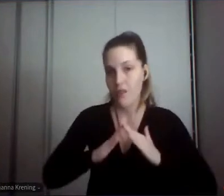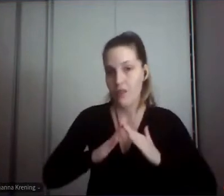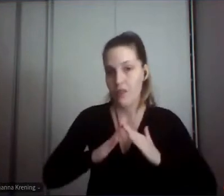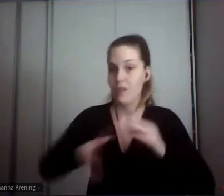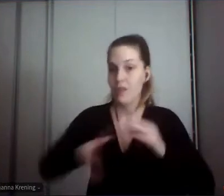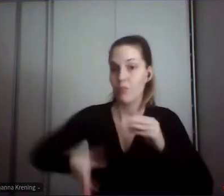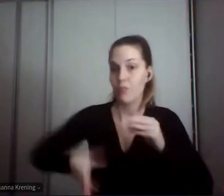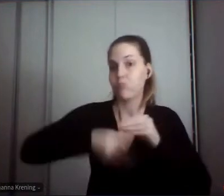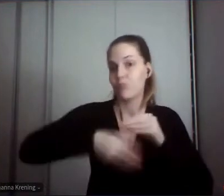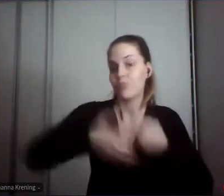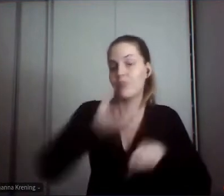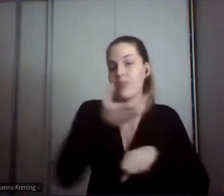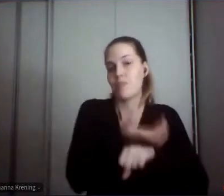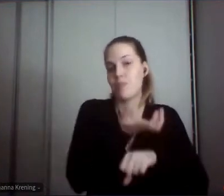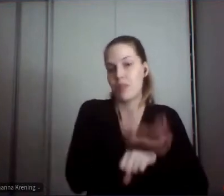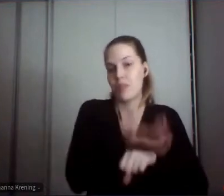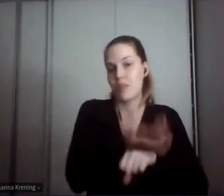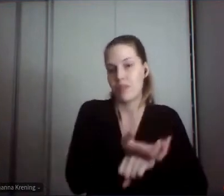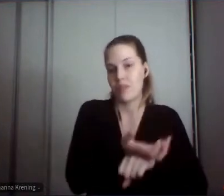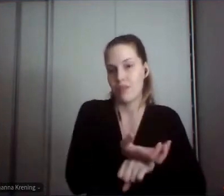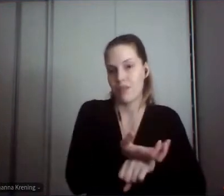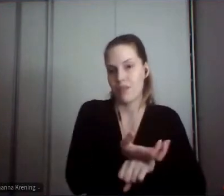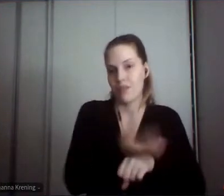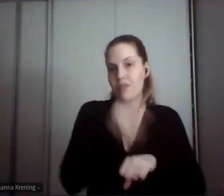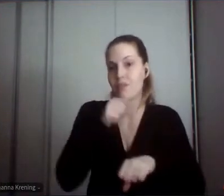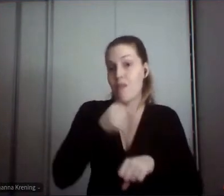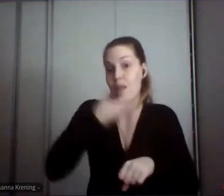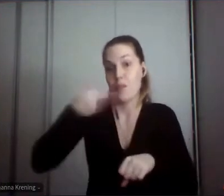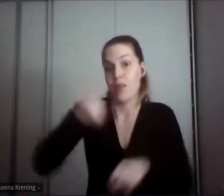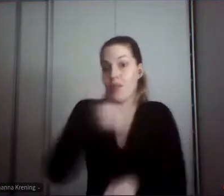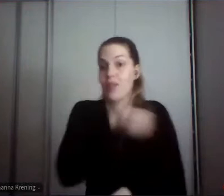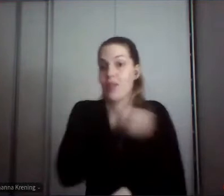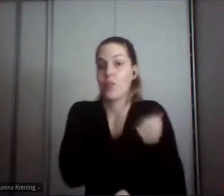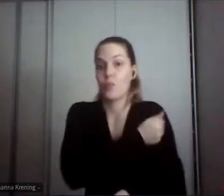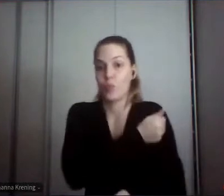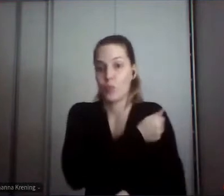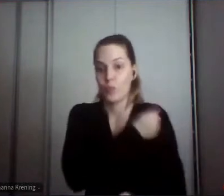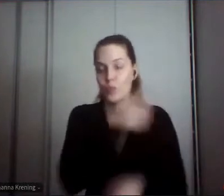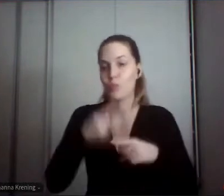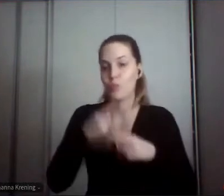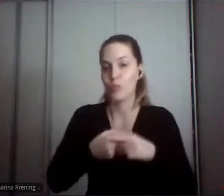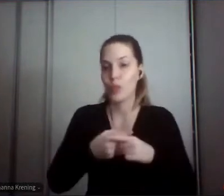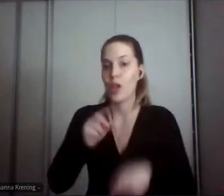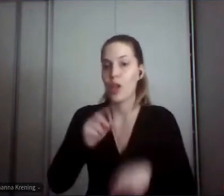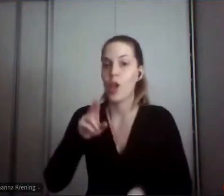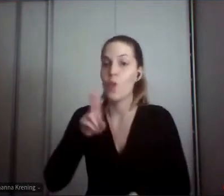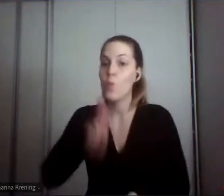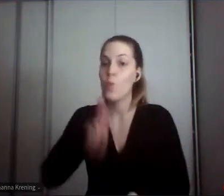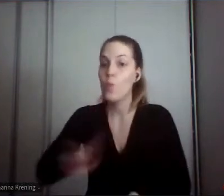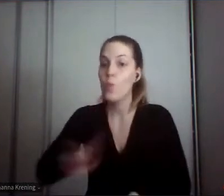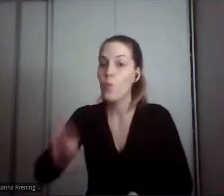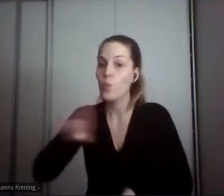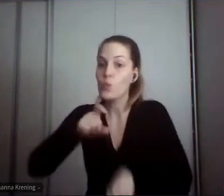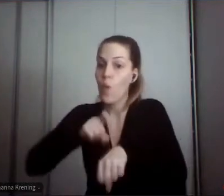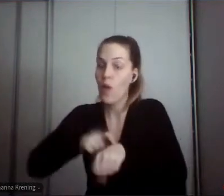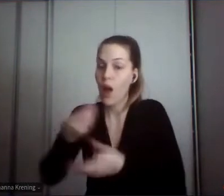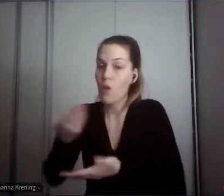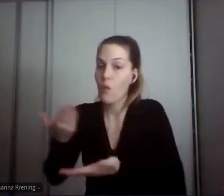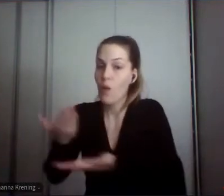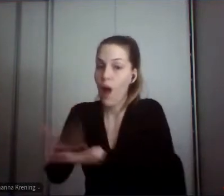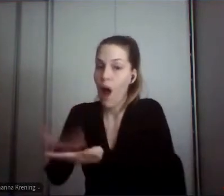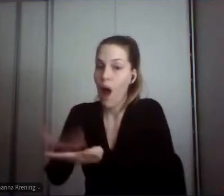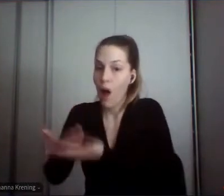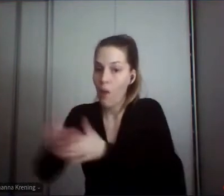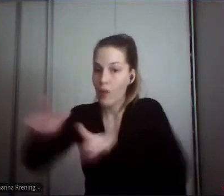seja um ganho para o aluno, inclusive porque ele vai poder utilizar o horário que ele estaria em sala de aula para fazer esse estudo,